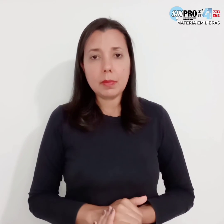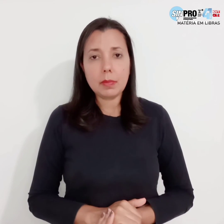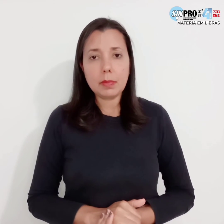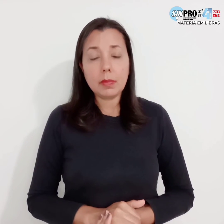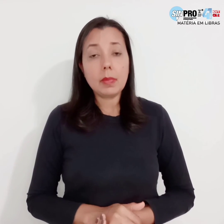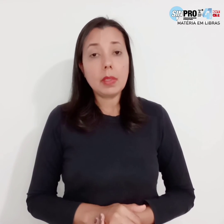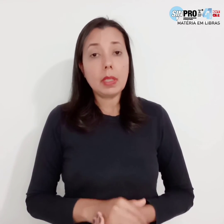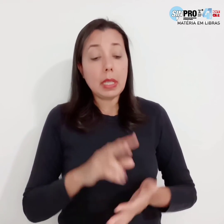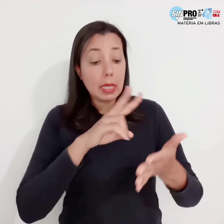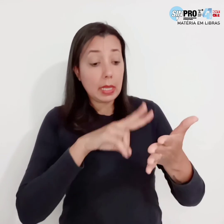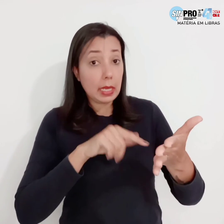Leia aqui